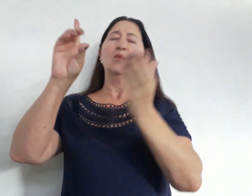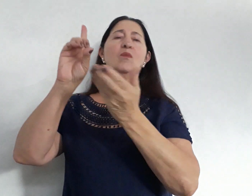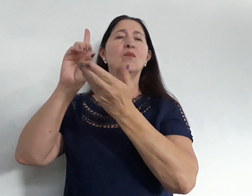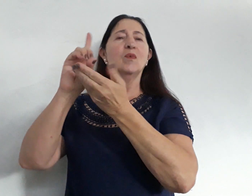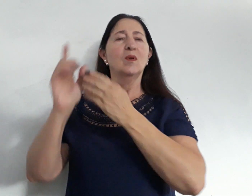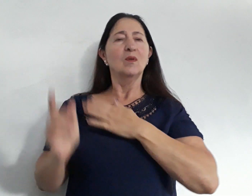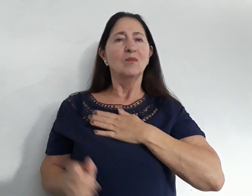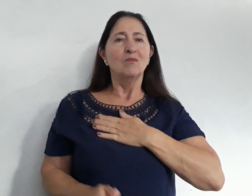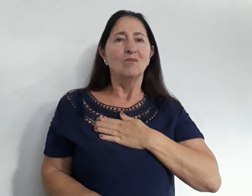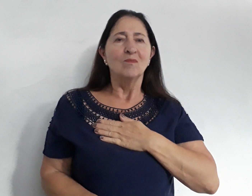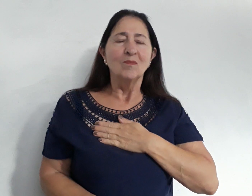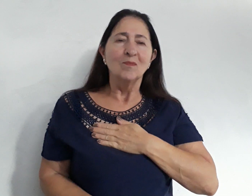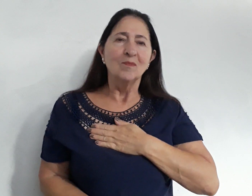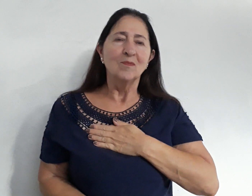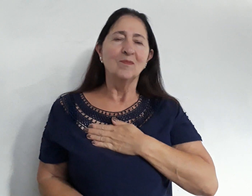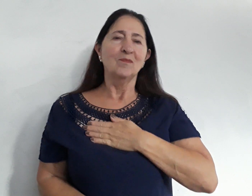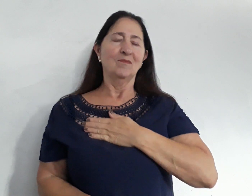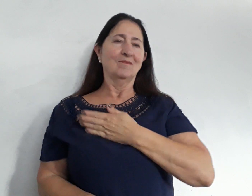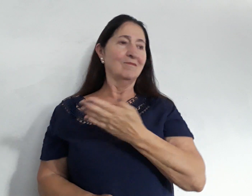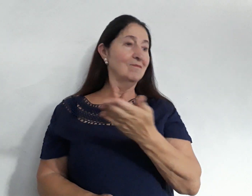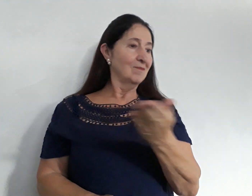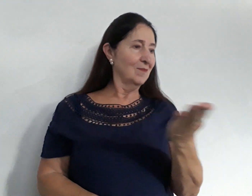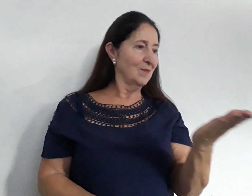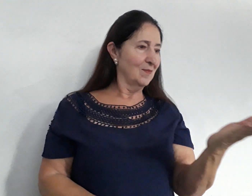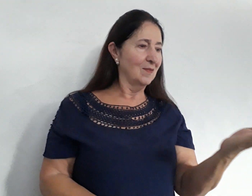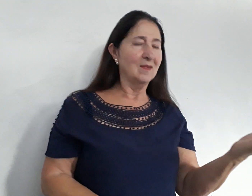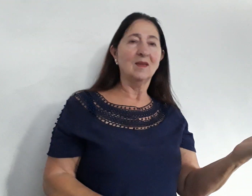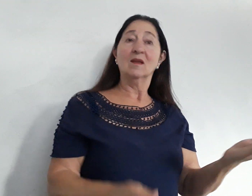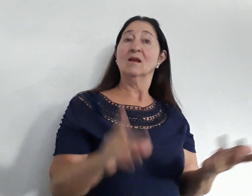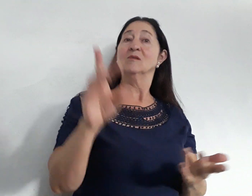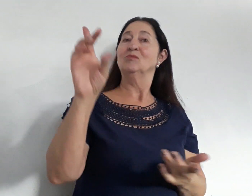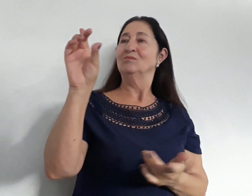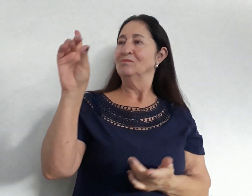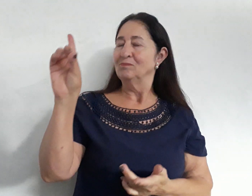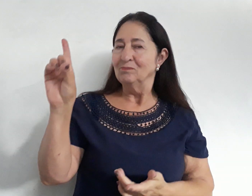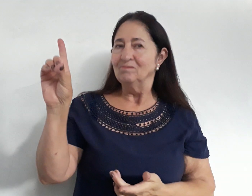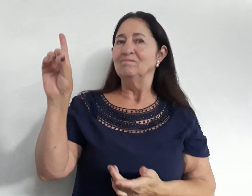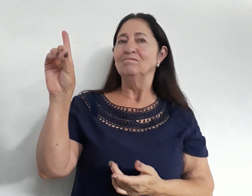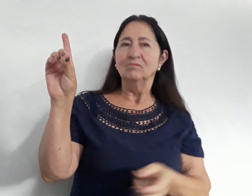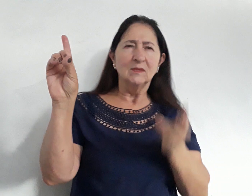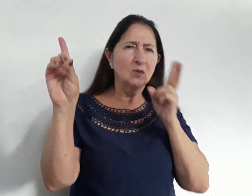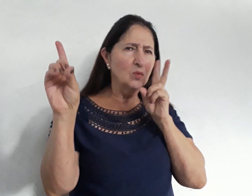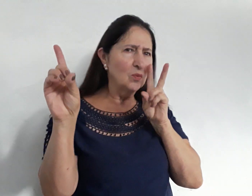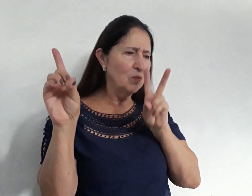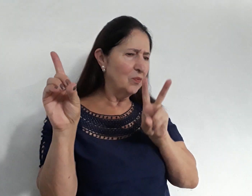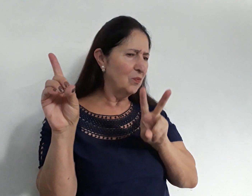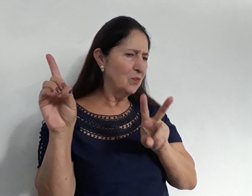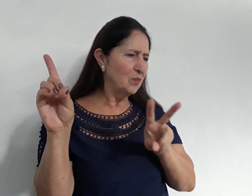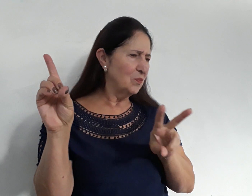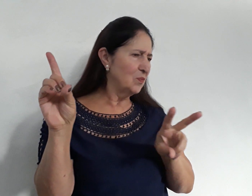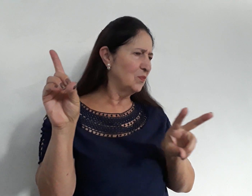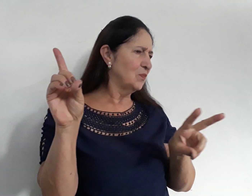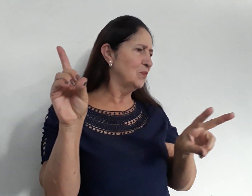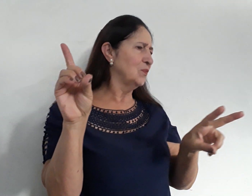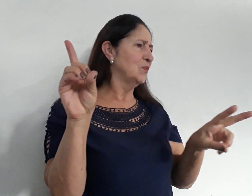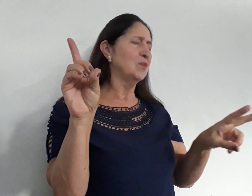amados, Deus é sensível à realidade humana, principalmente à questão